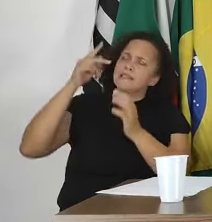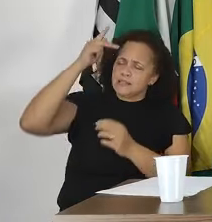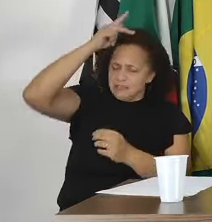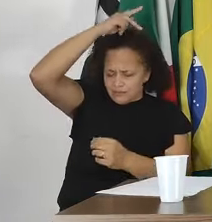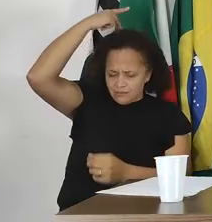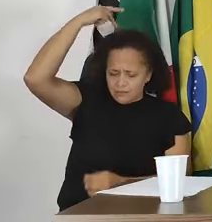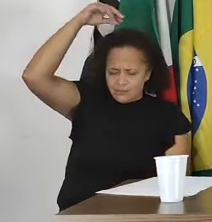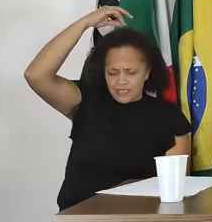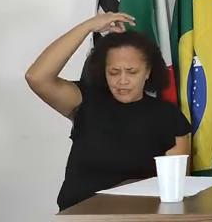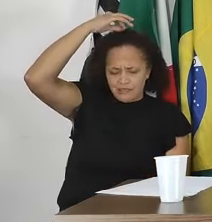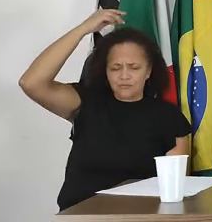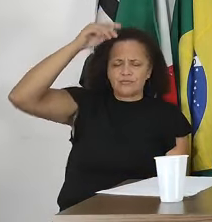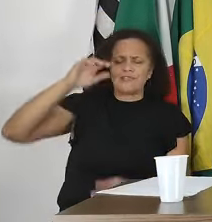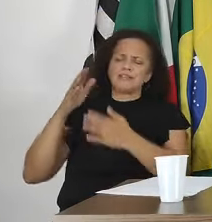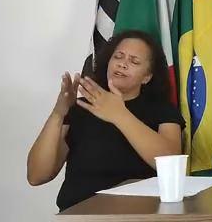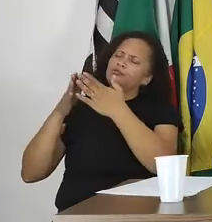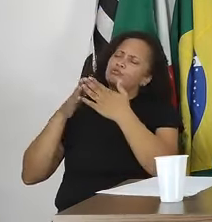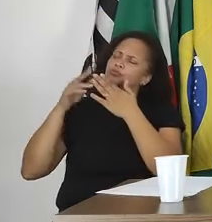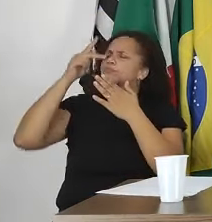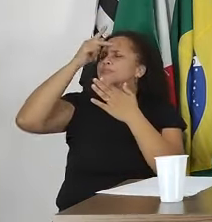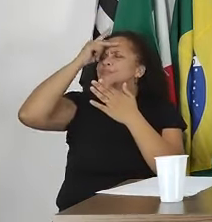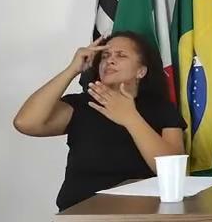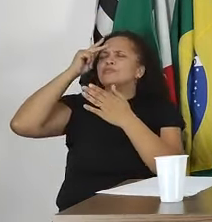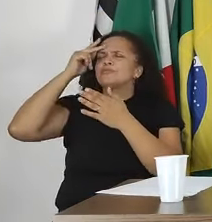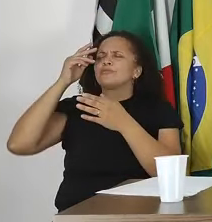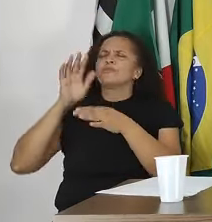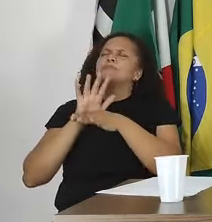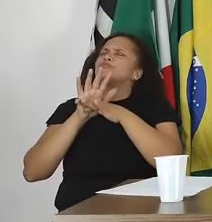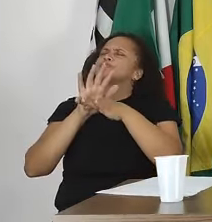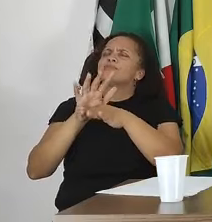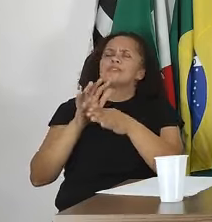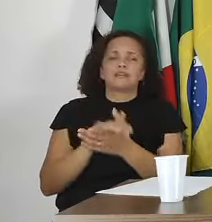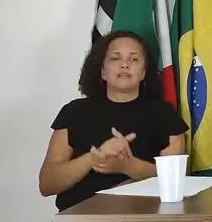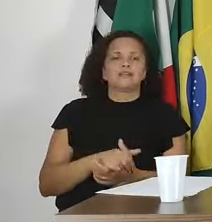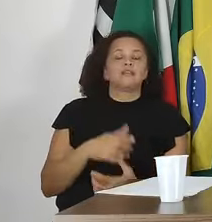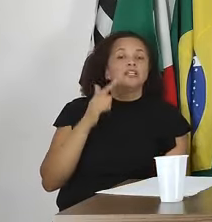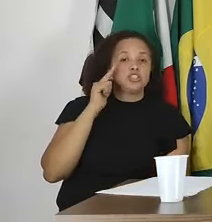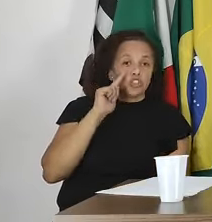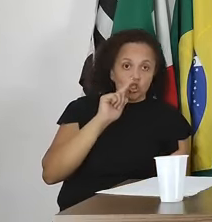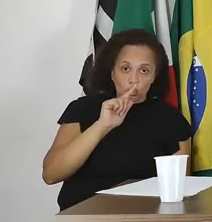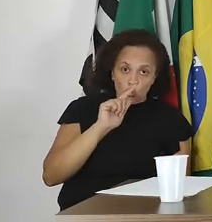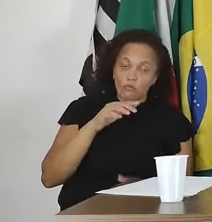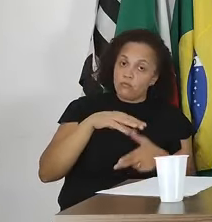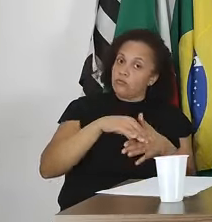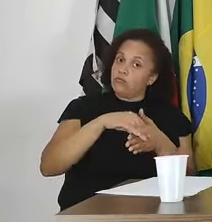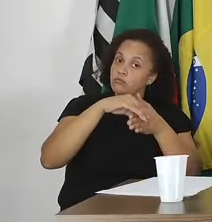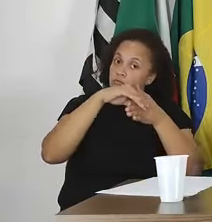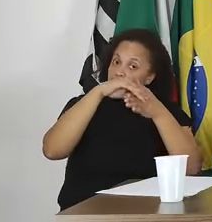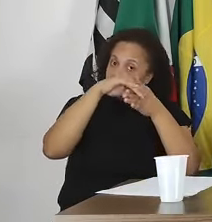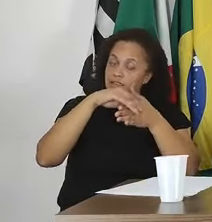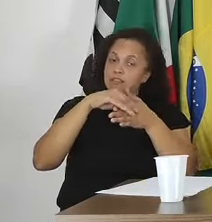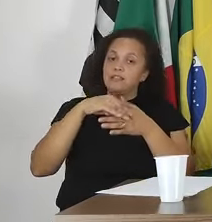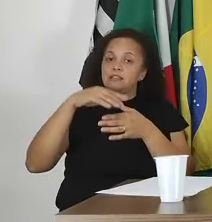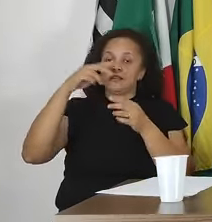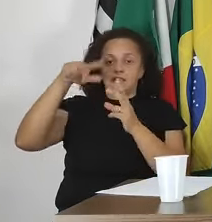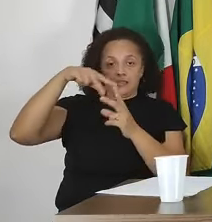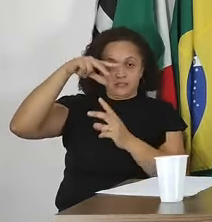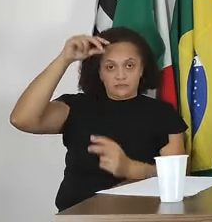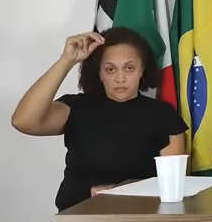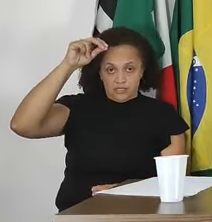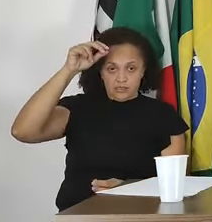Santo levantar uma pessoa para te ajudar. Eu reforço de novo, um líder espiritual. Não